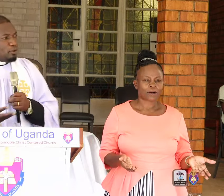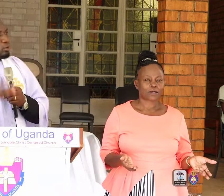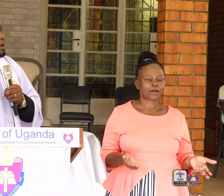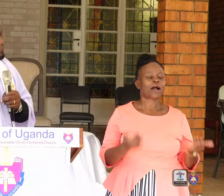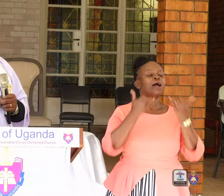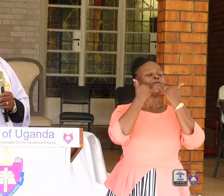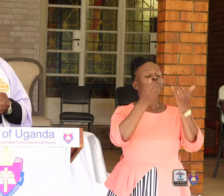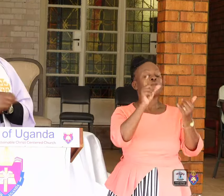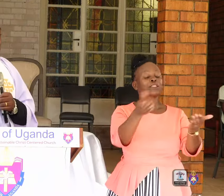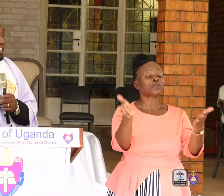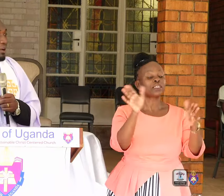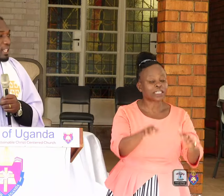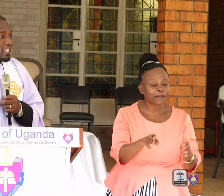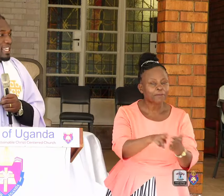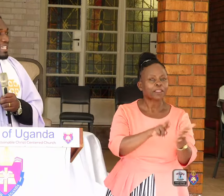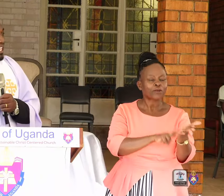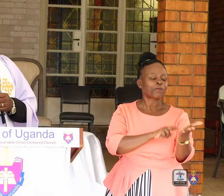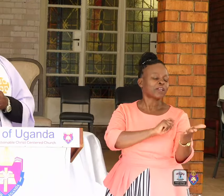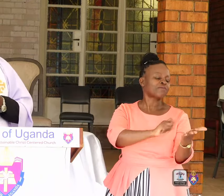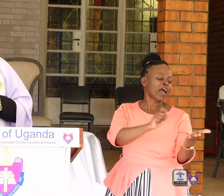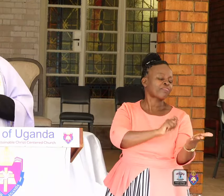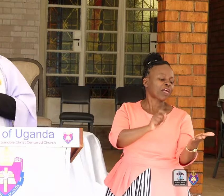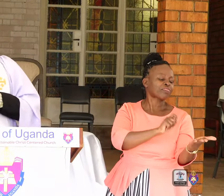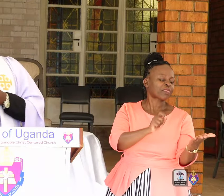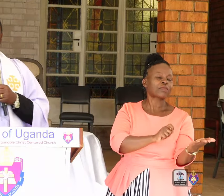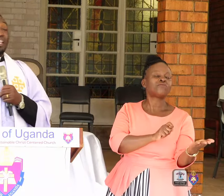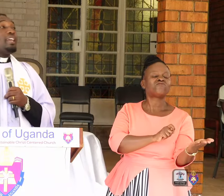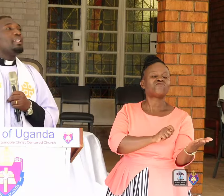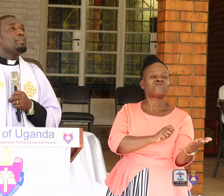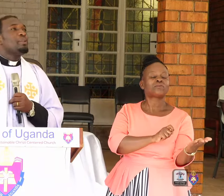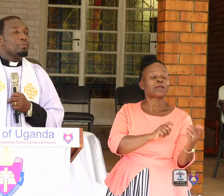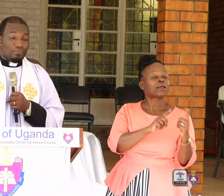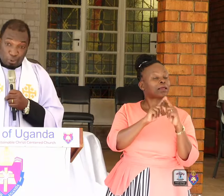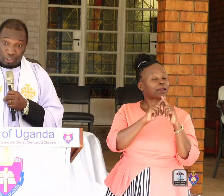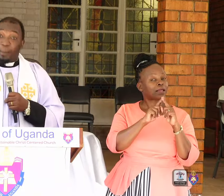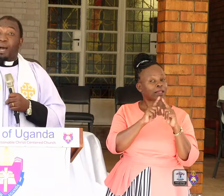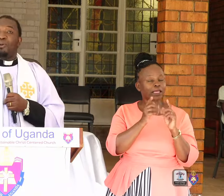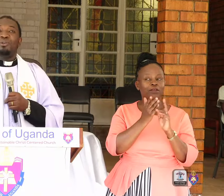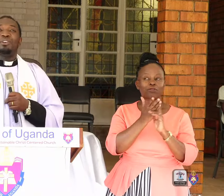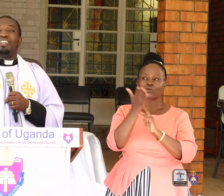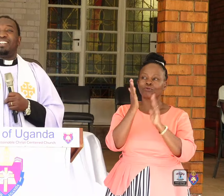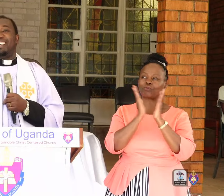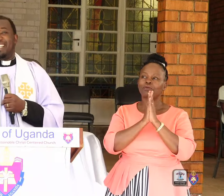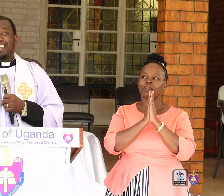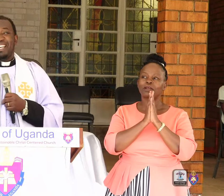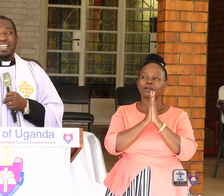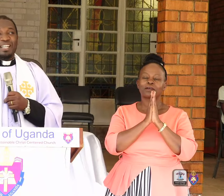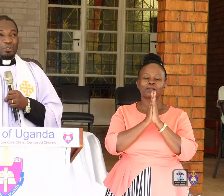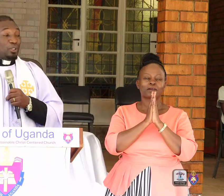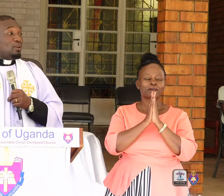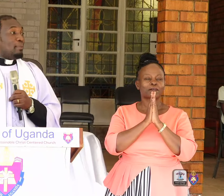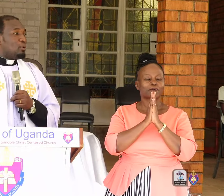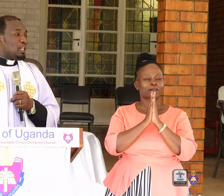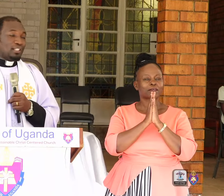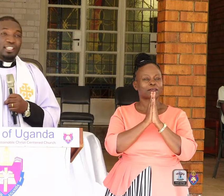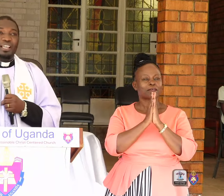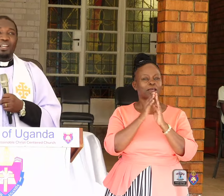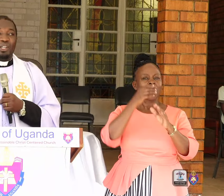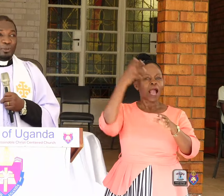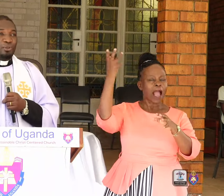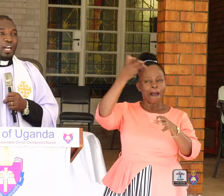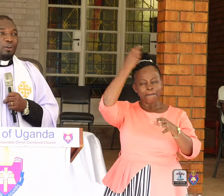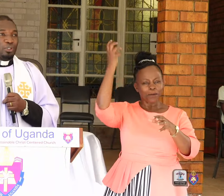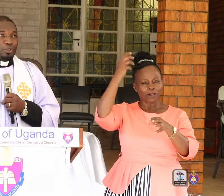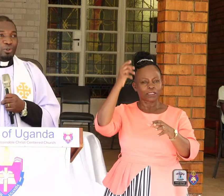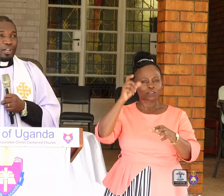Mbagambye omuntu afudde ne ripoti nakola ki nagikola naye mukusabawo. Nga tuli mu ambulance